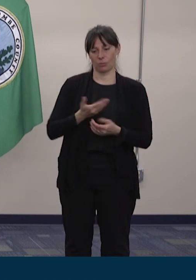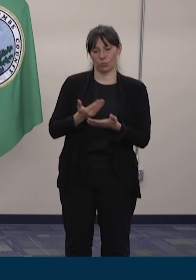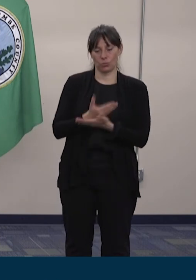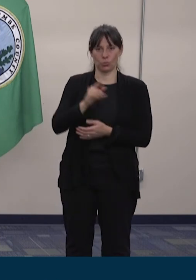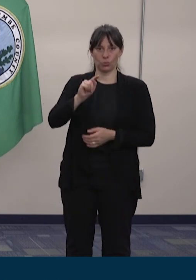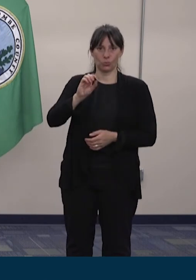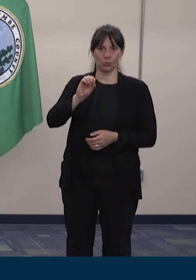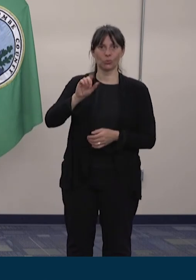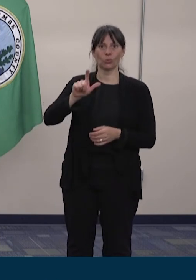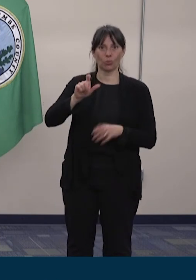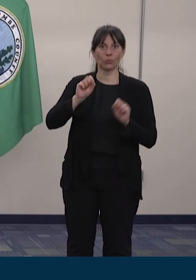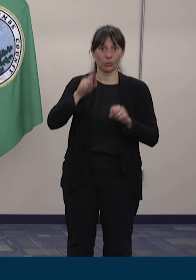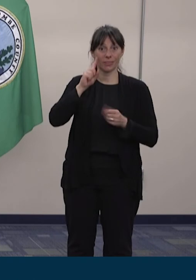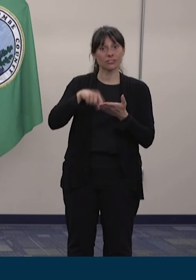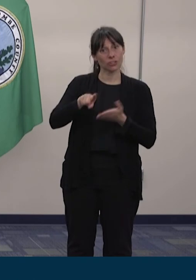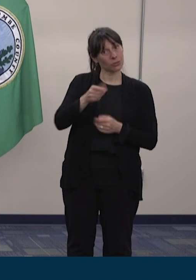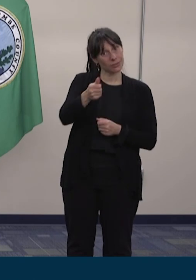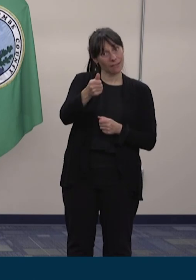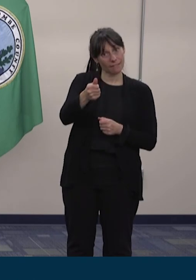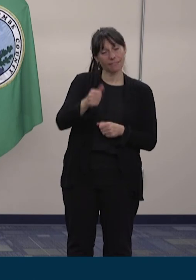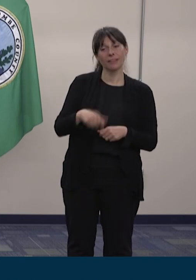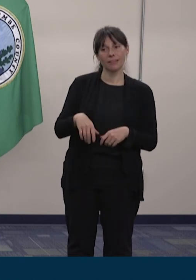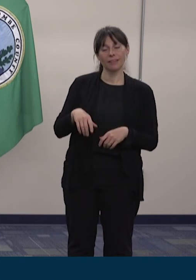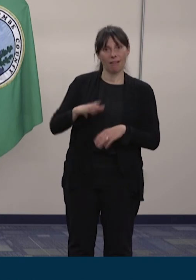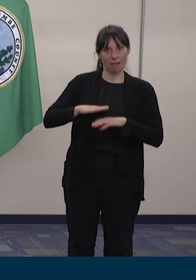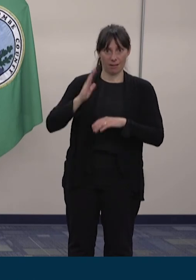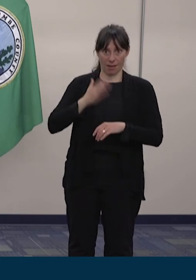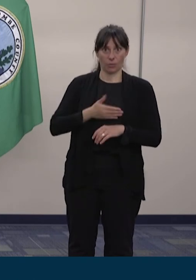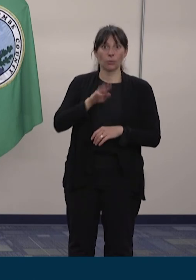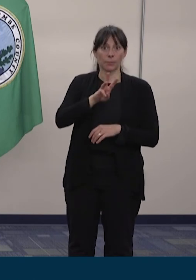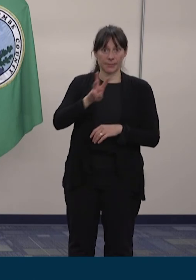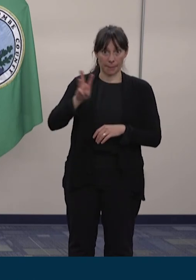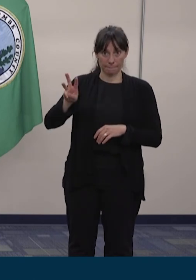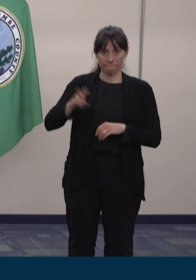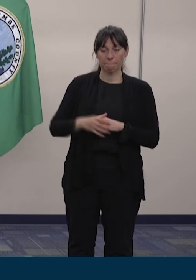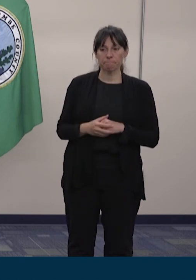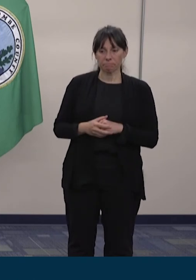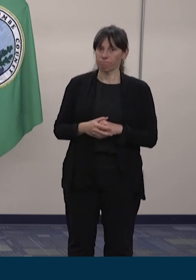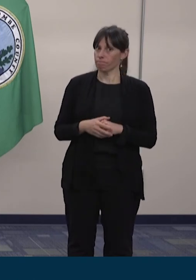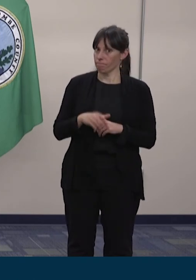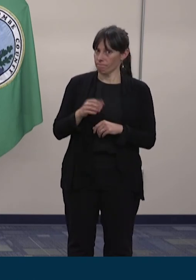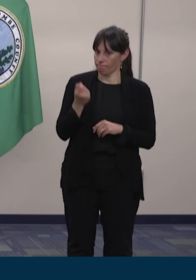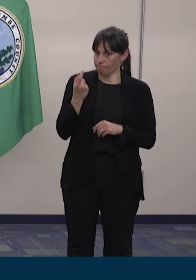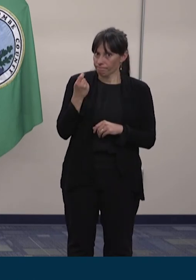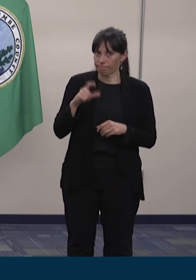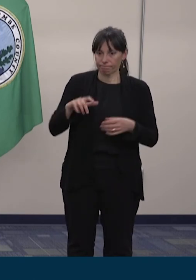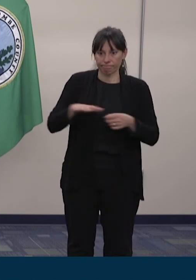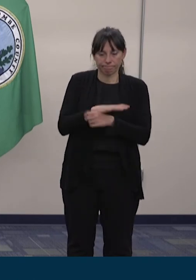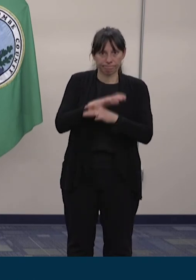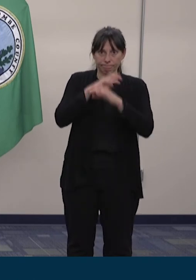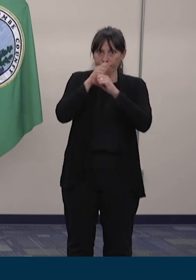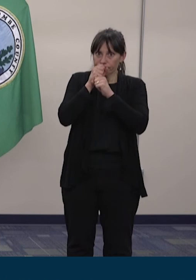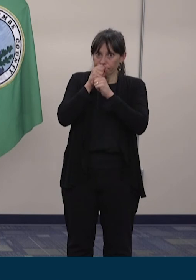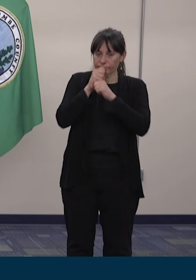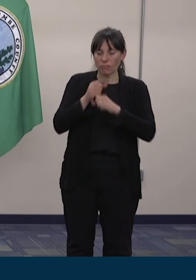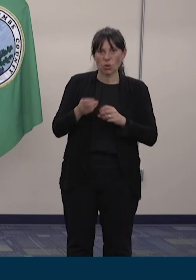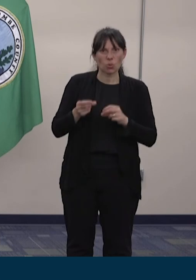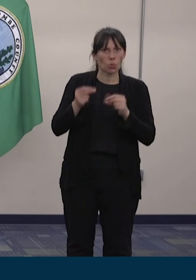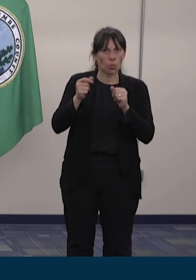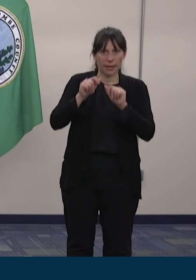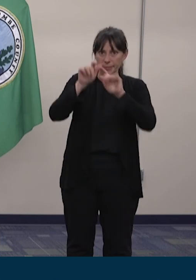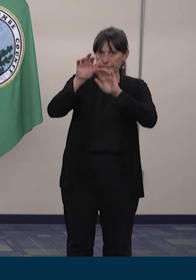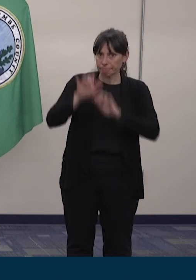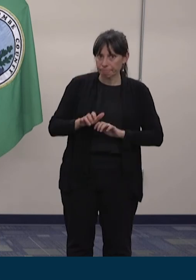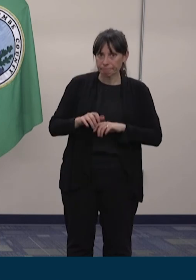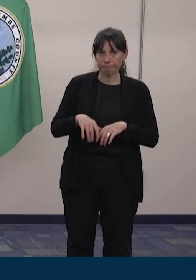disponible en la página web del condado and it's a y confidential es confidencial, quick es rápido, un system sistema that will rápido provide que clear te guidance dará unas